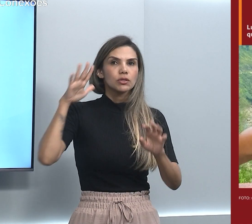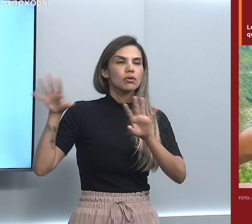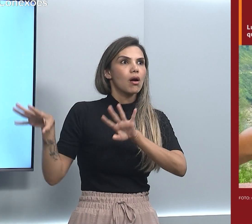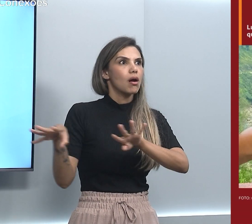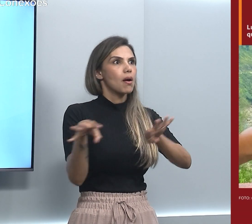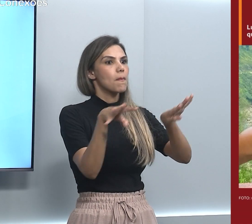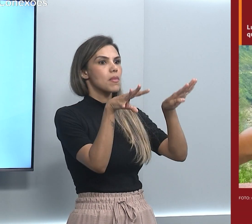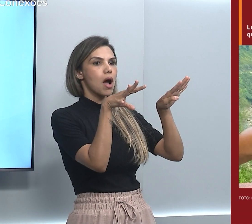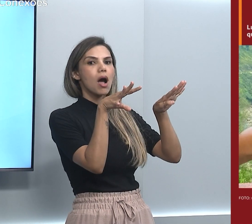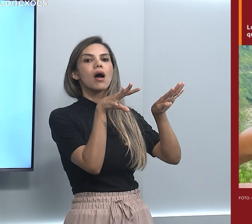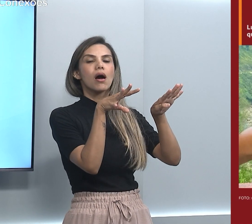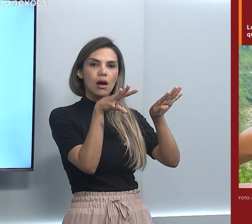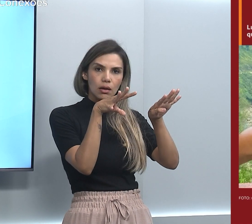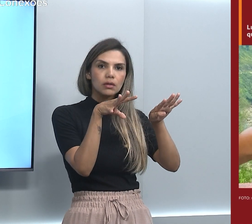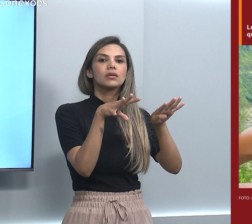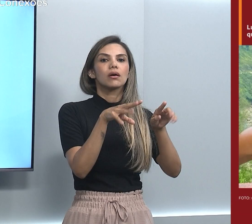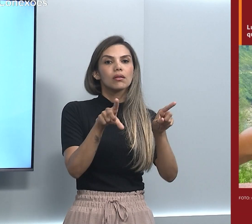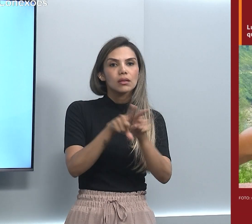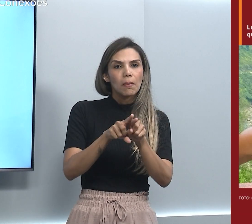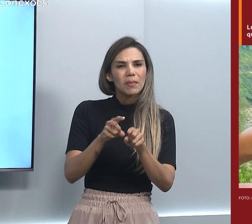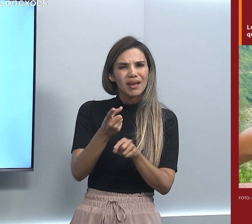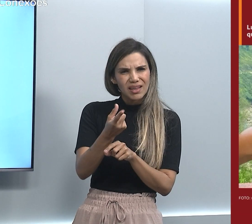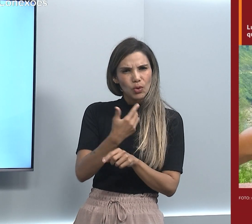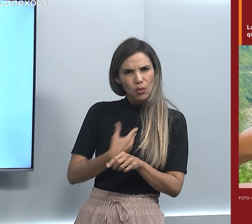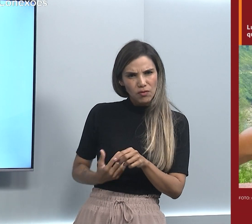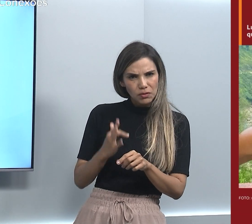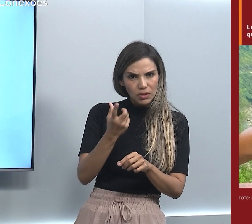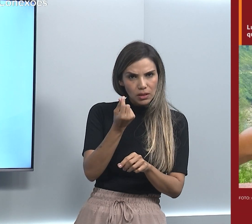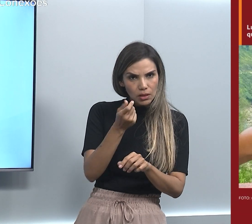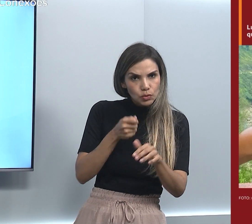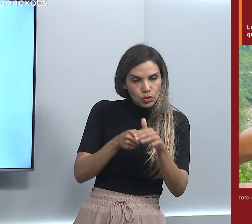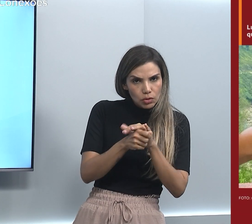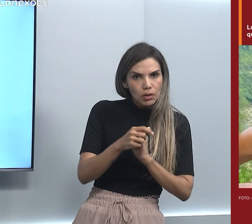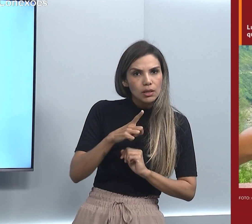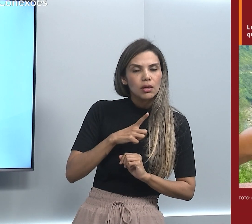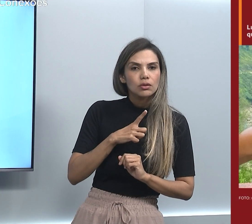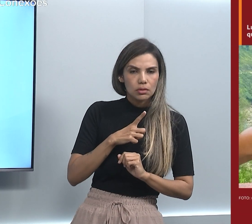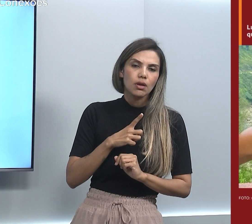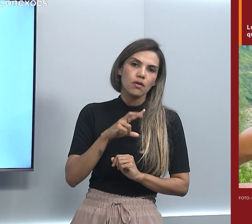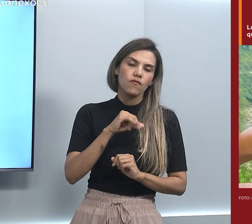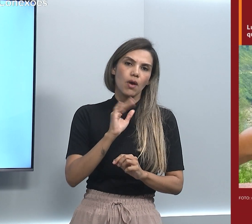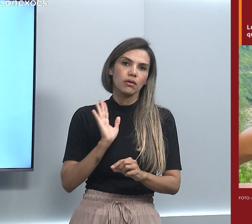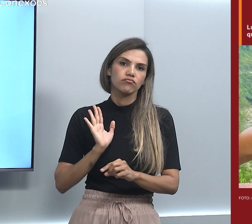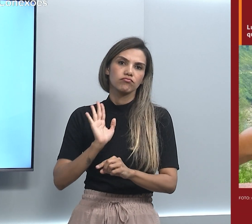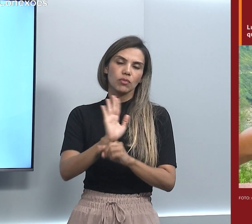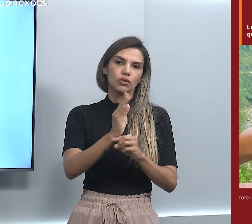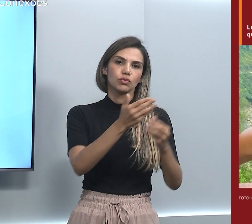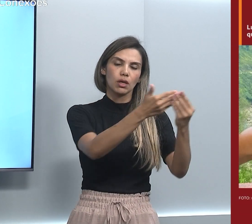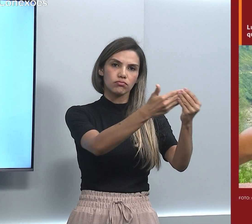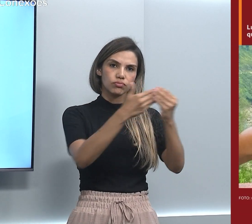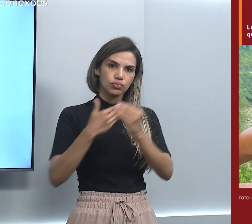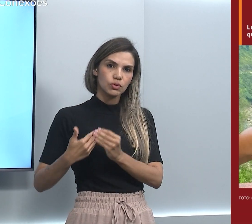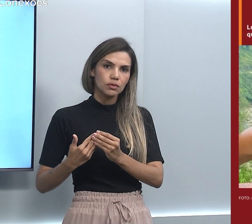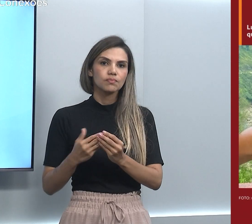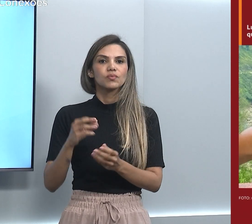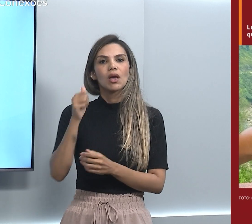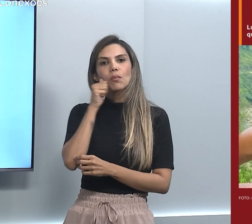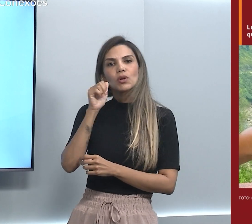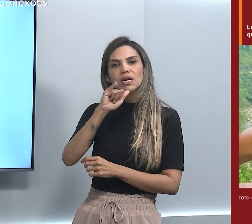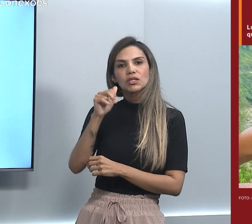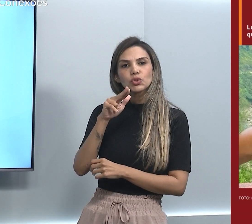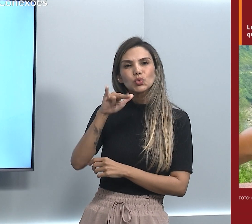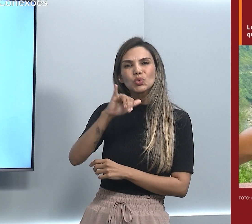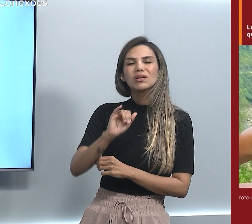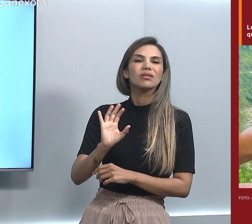houver disponibilidade orçamentária e financeira, dentre outros. Juliana morreu no último final de semana durante